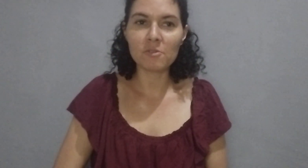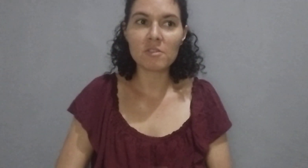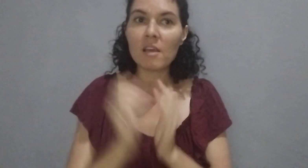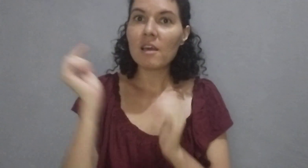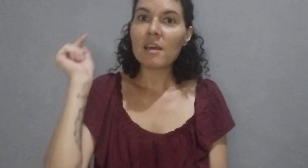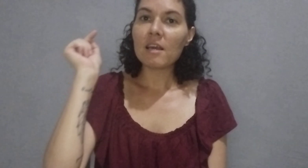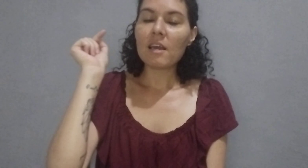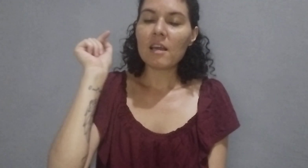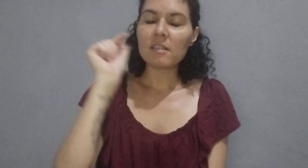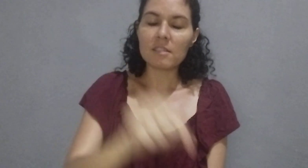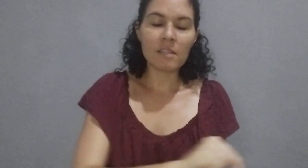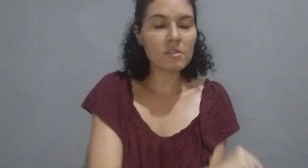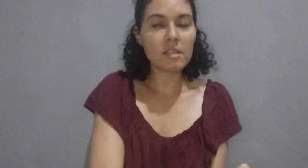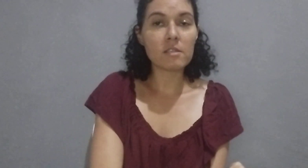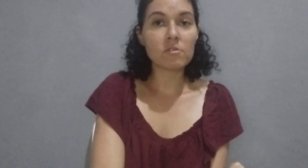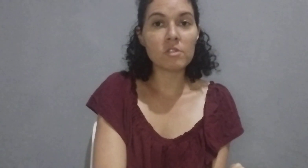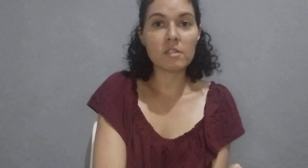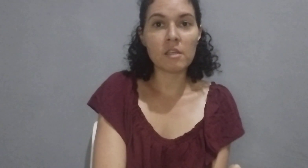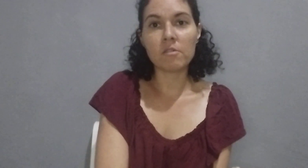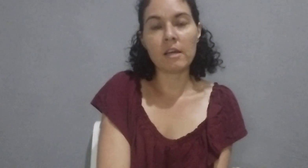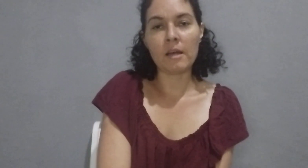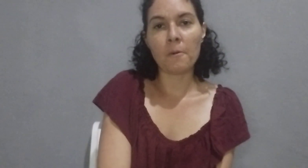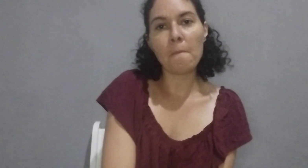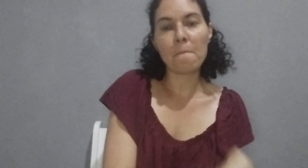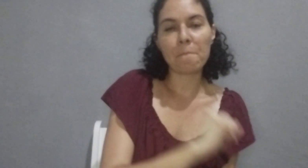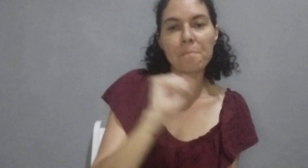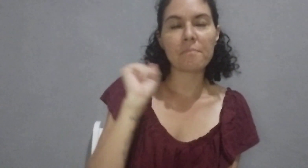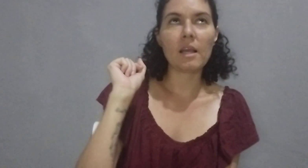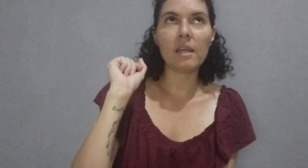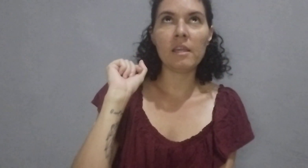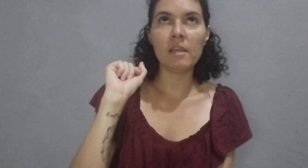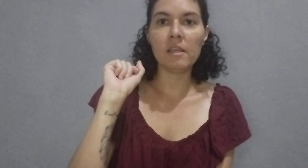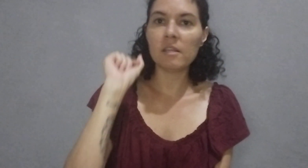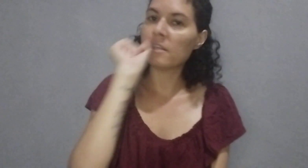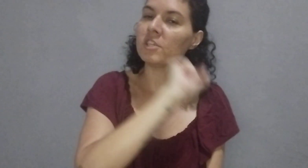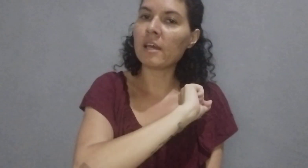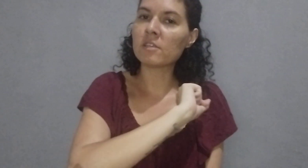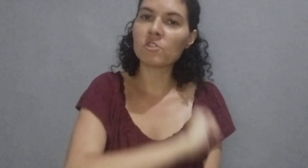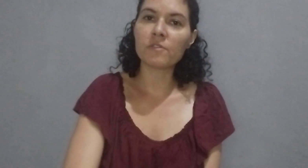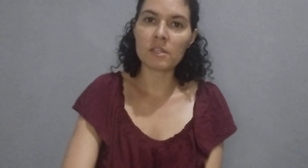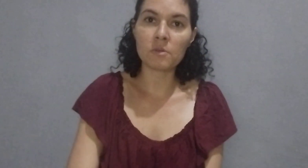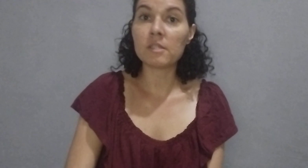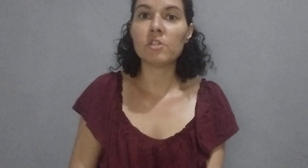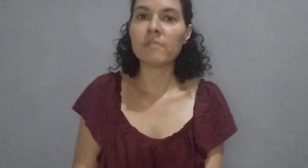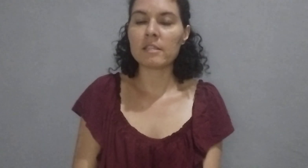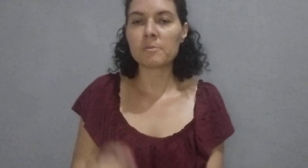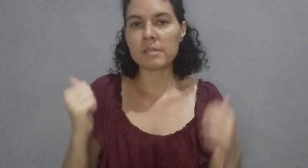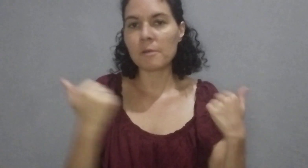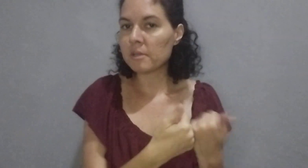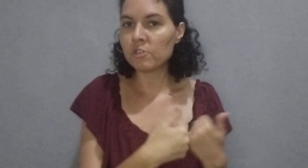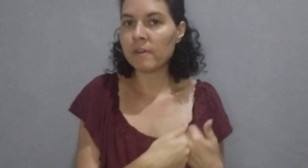amigos. Não esqueçam de seguir o canal e deixar as notificações ativadas para sempre que tiver